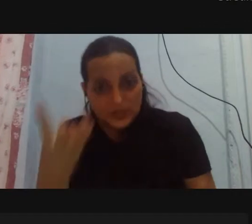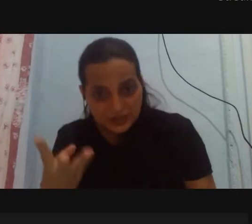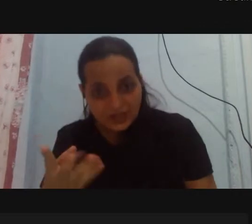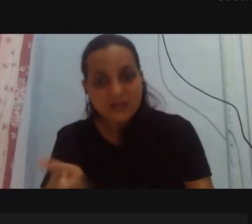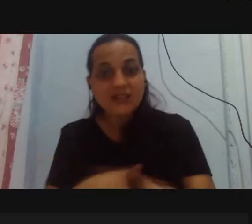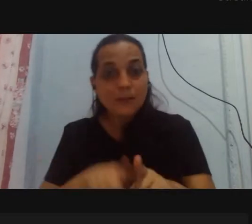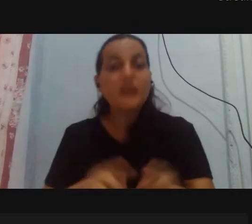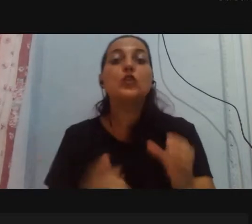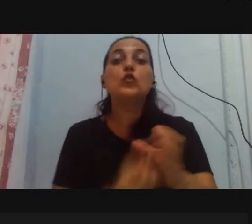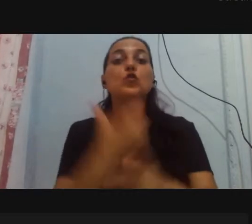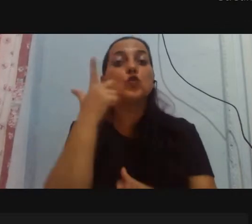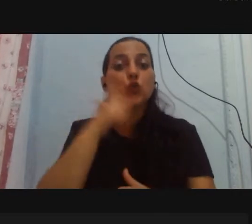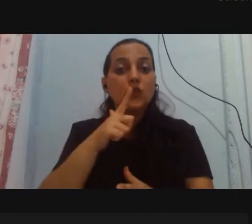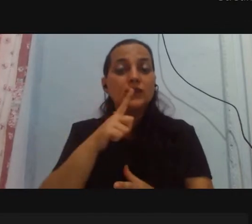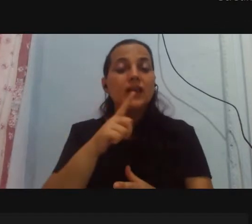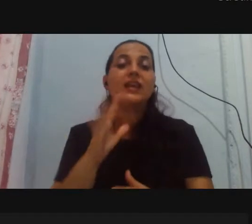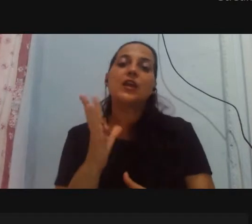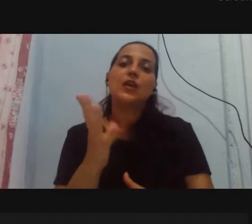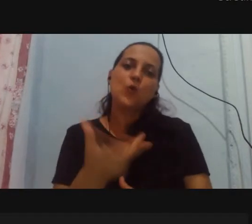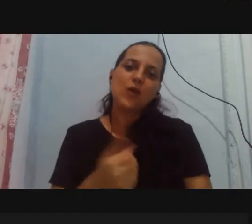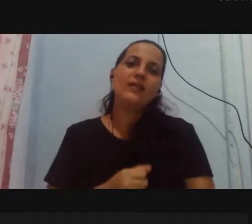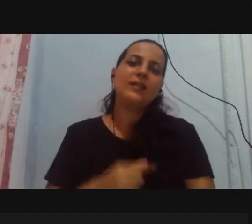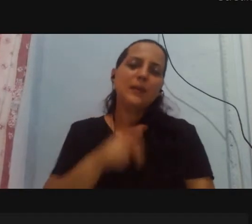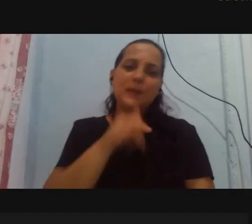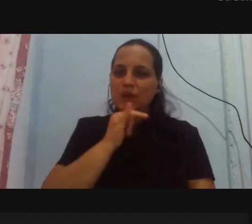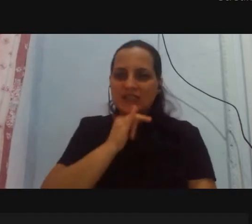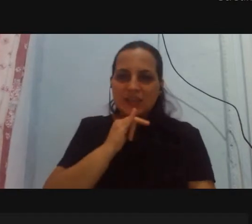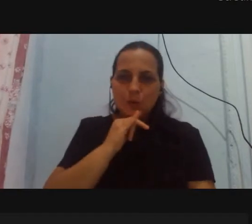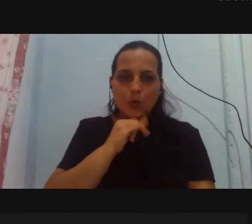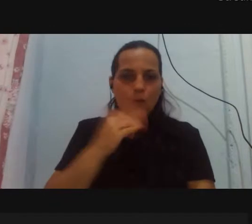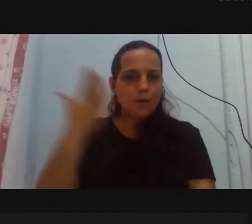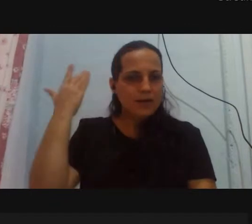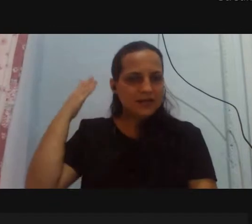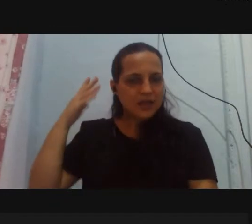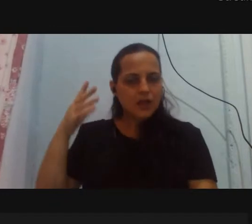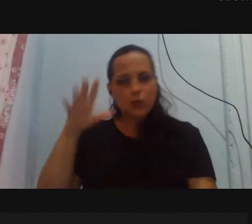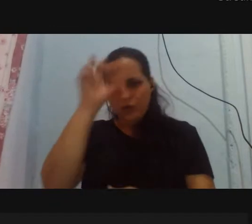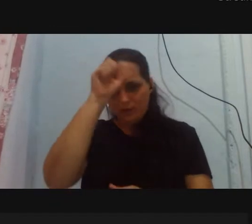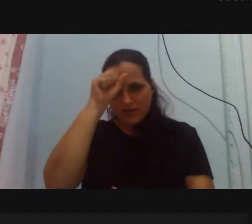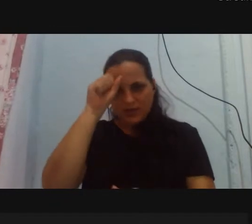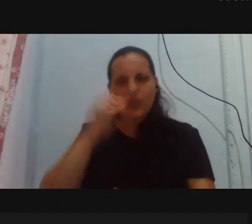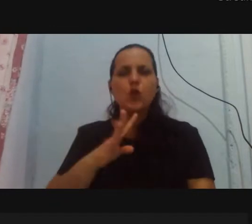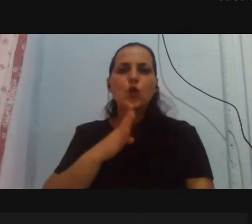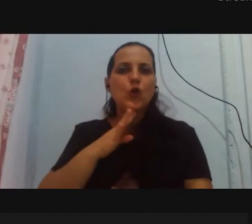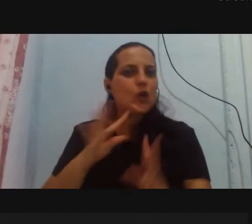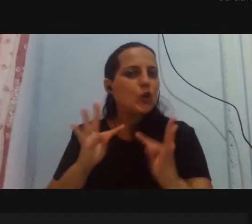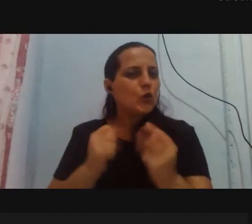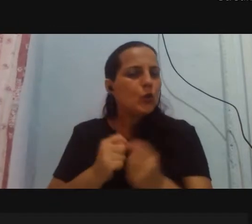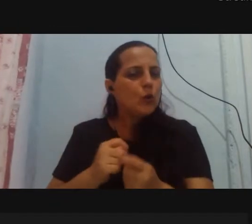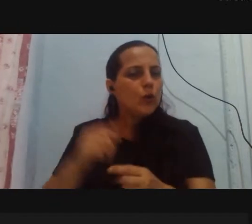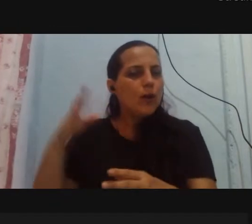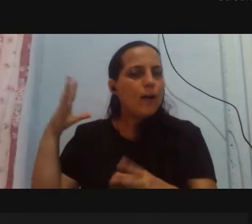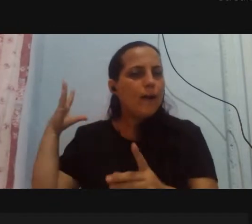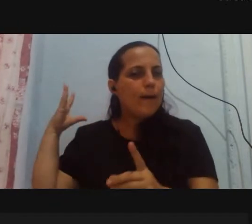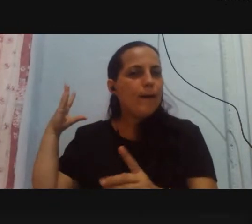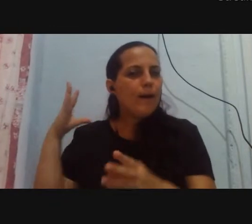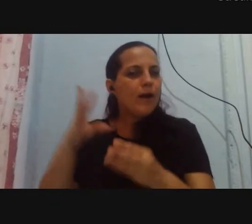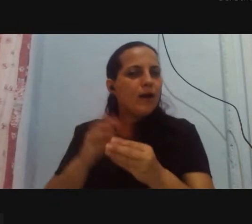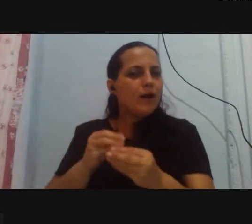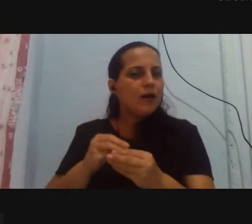vamos acumulando conhecimento até que, num determinado momento, se